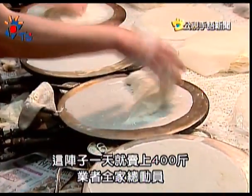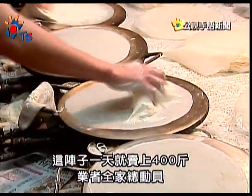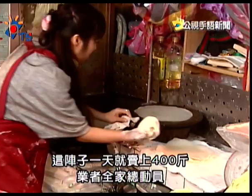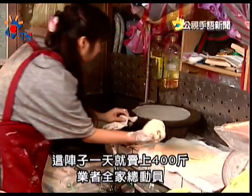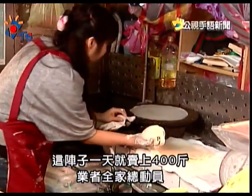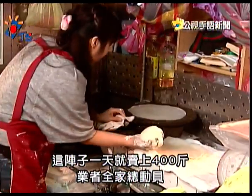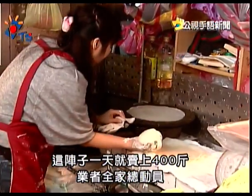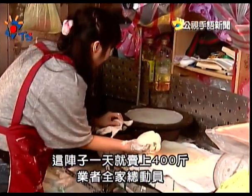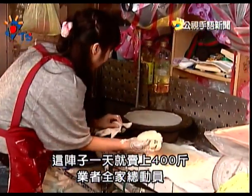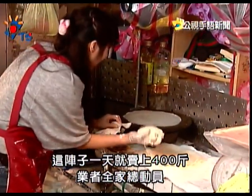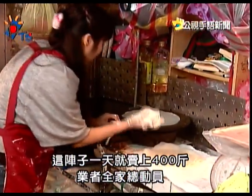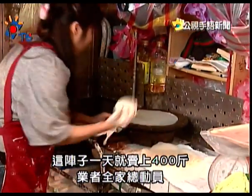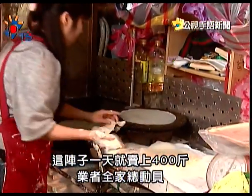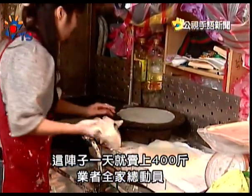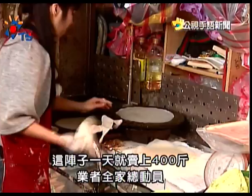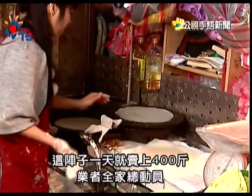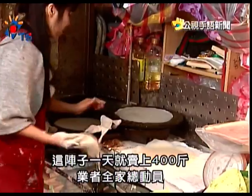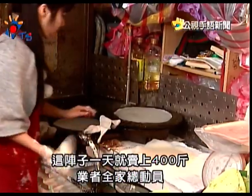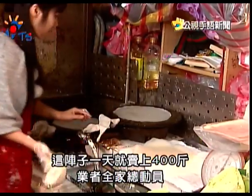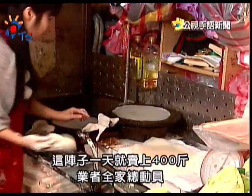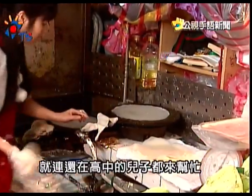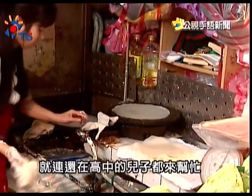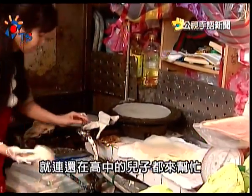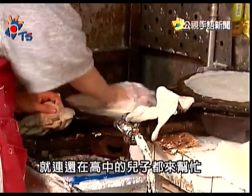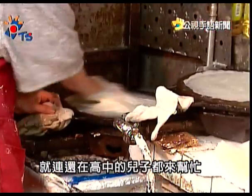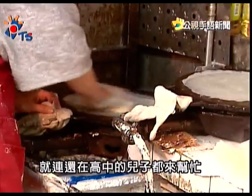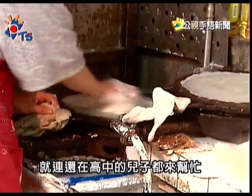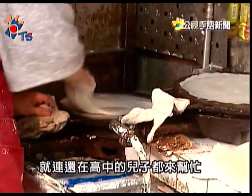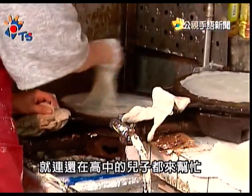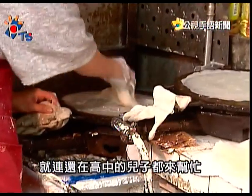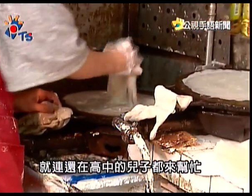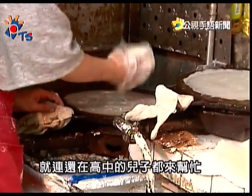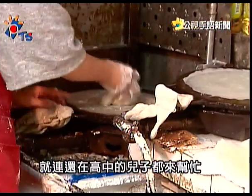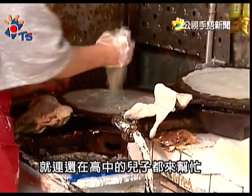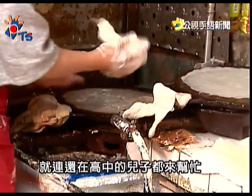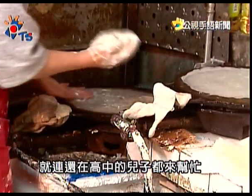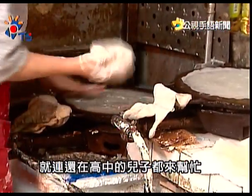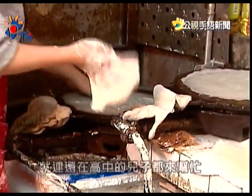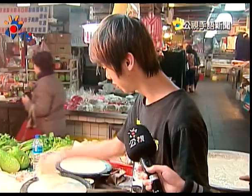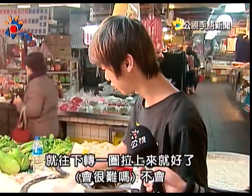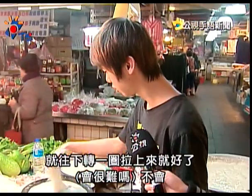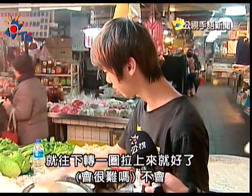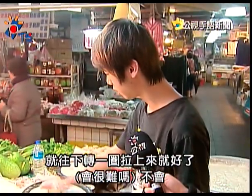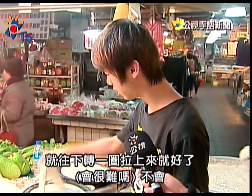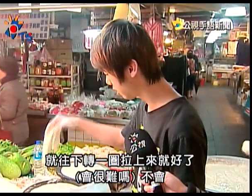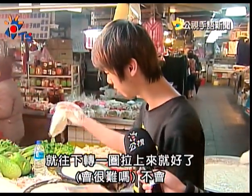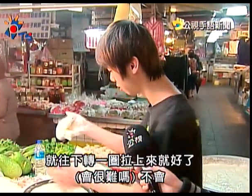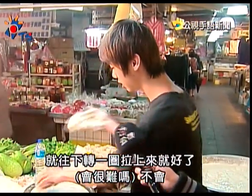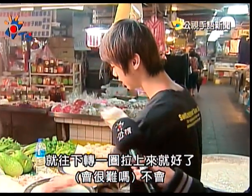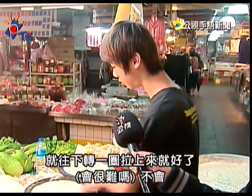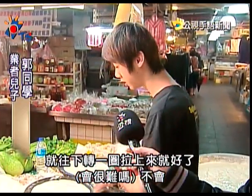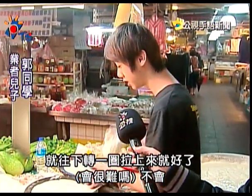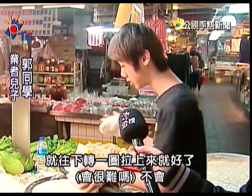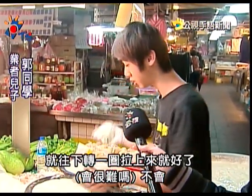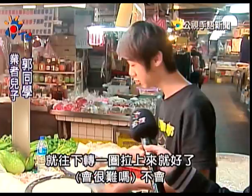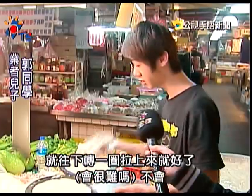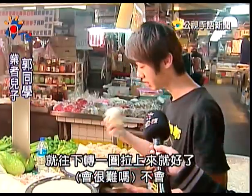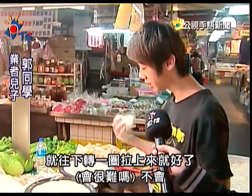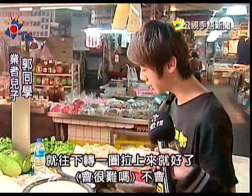上400斤。业者全家总动员，就连还在念高中的儿子都来帮忙。 就往下转一圈，拉上来就好了。